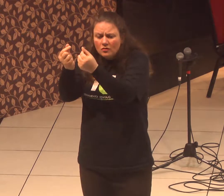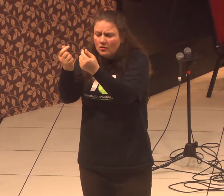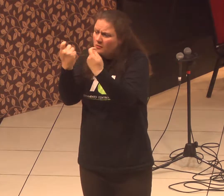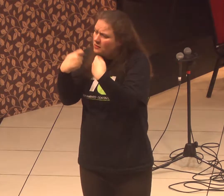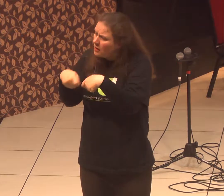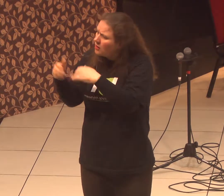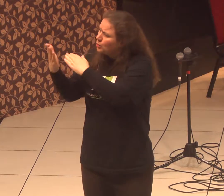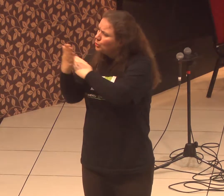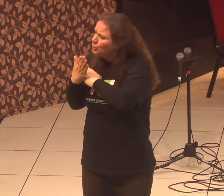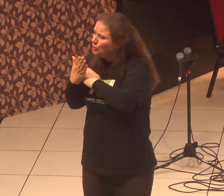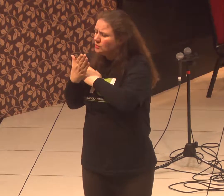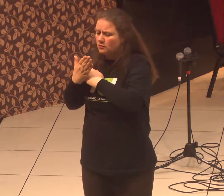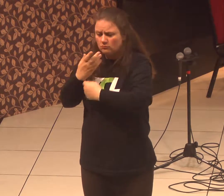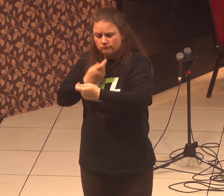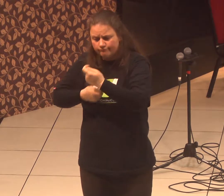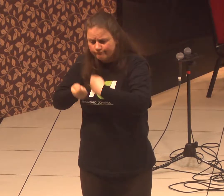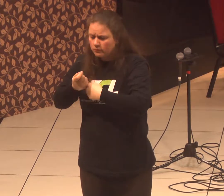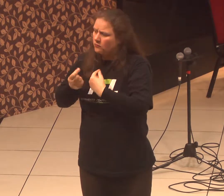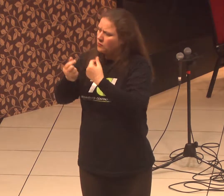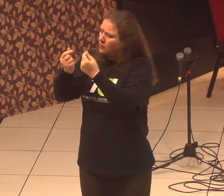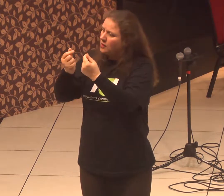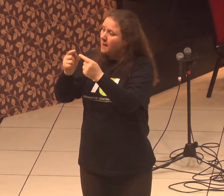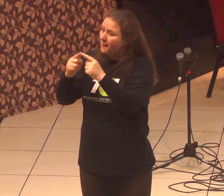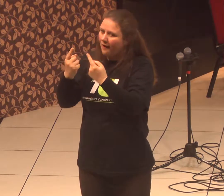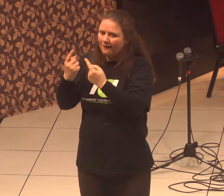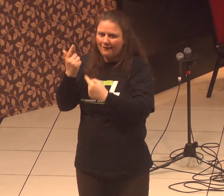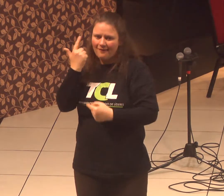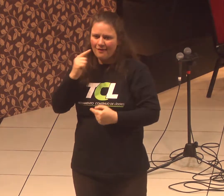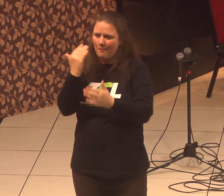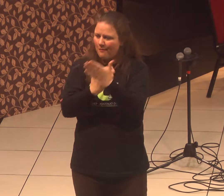né, uma observação de que ele recebeu muito mais.